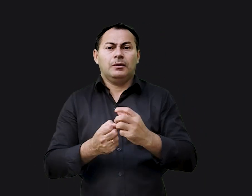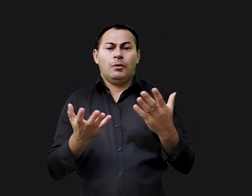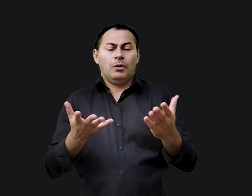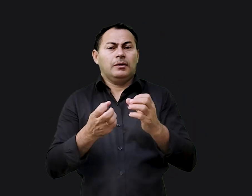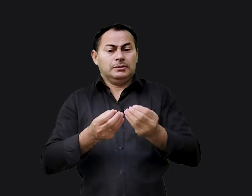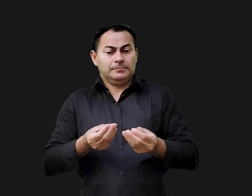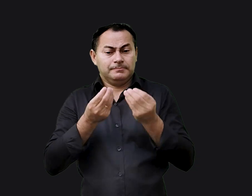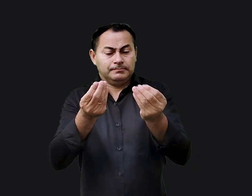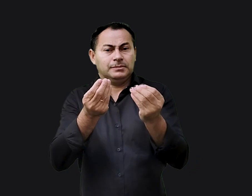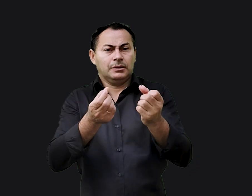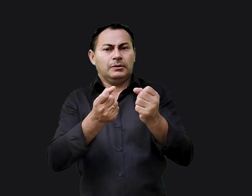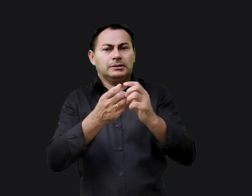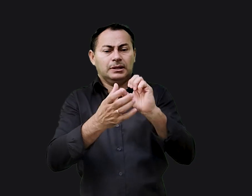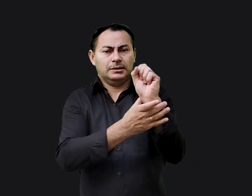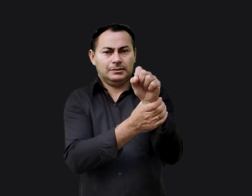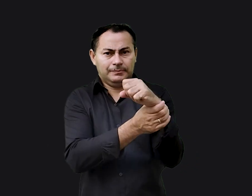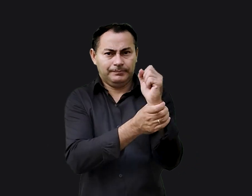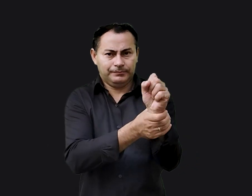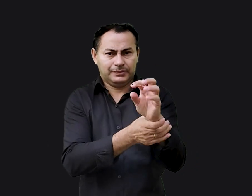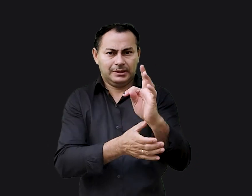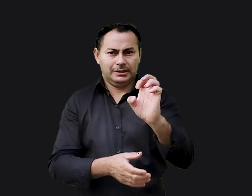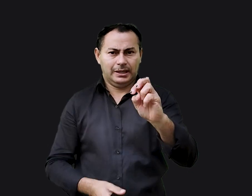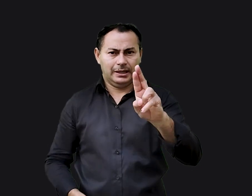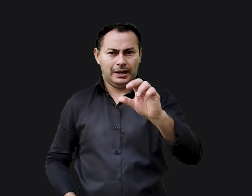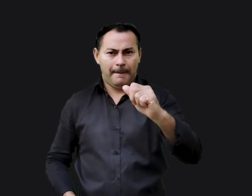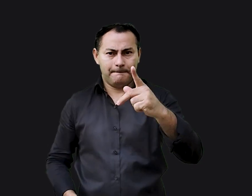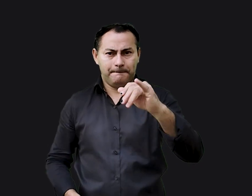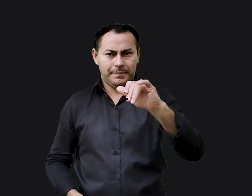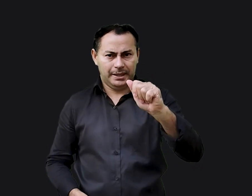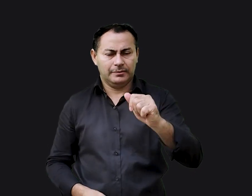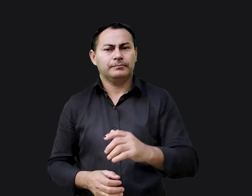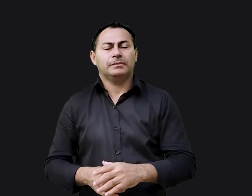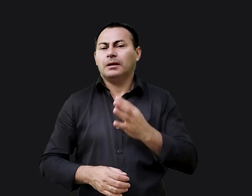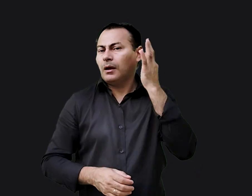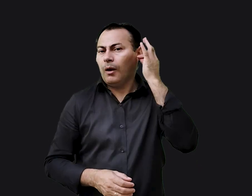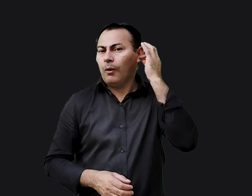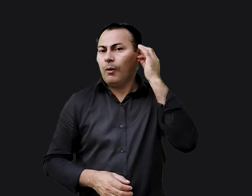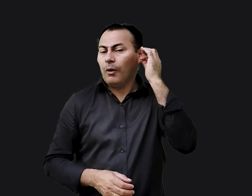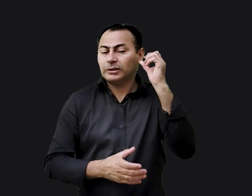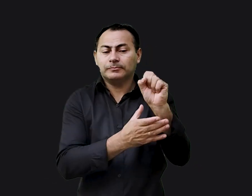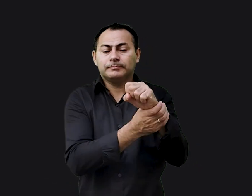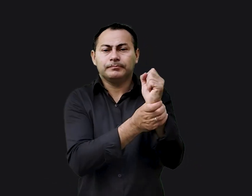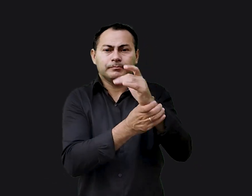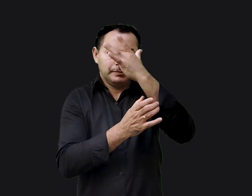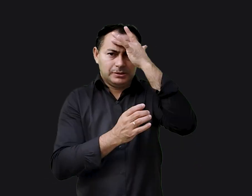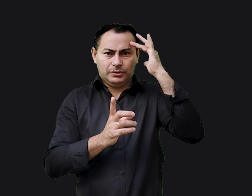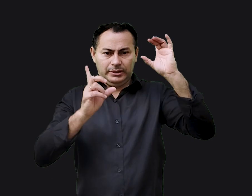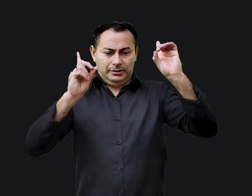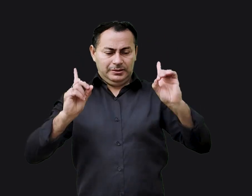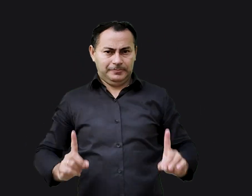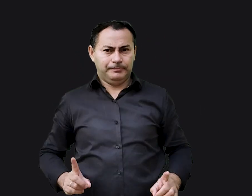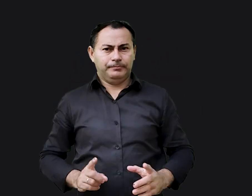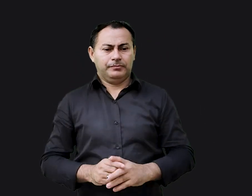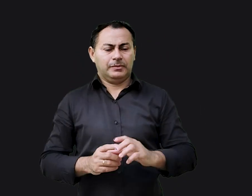será grandemente beneficiado com essa terapia essa é uma ótima terapia para os deficientes